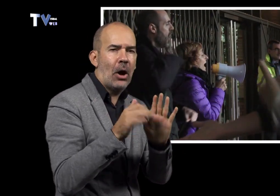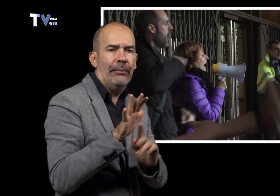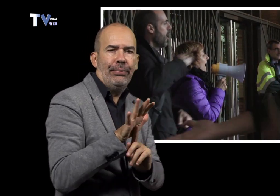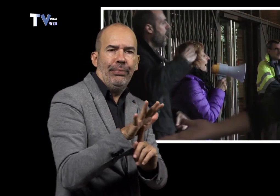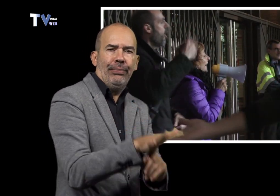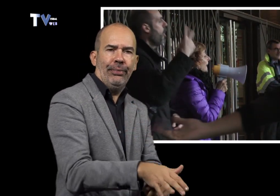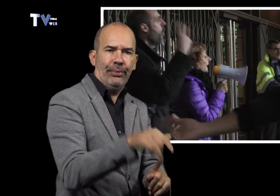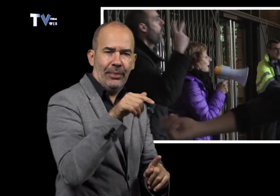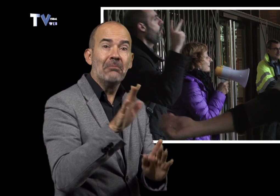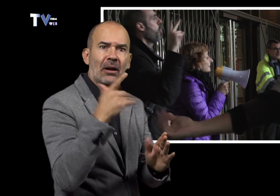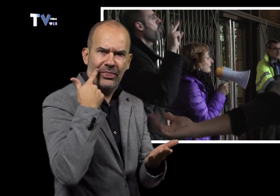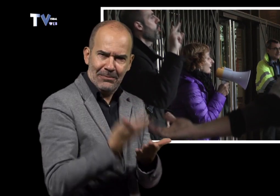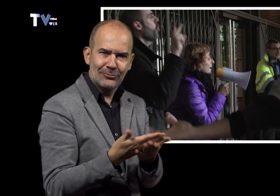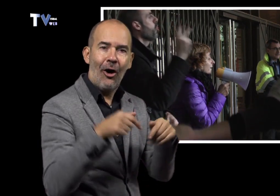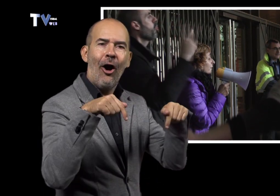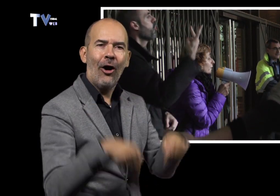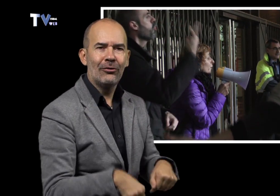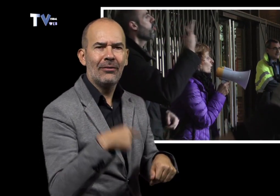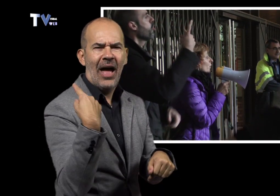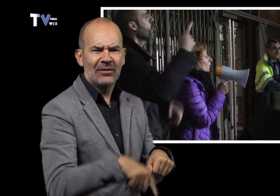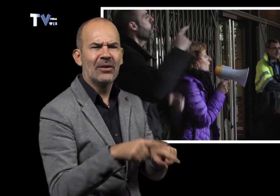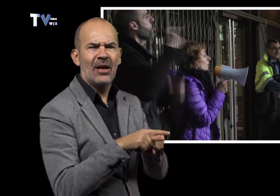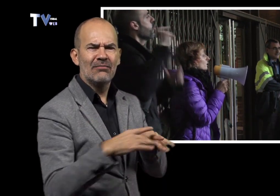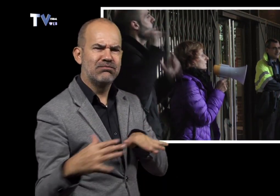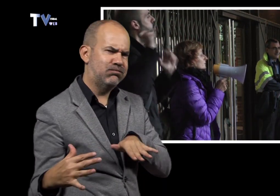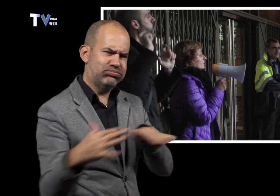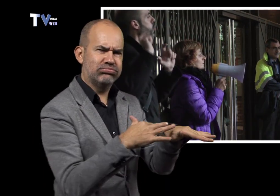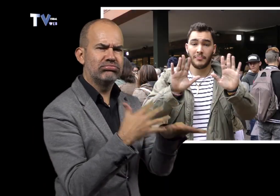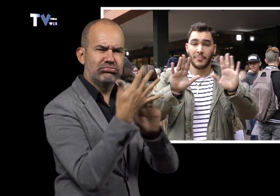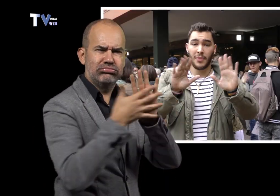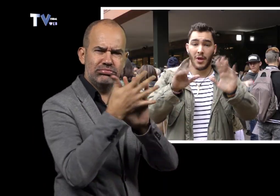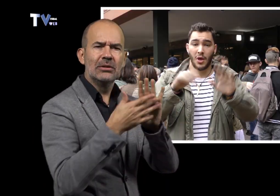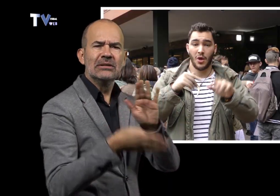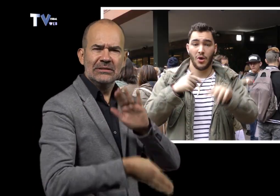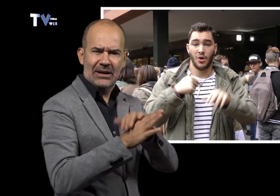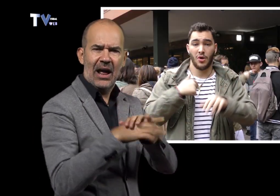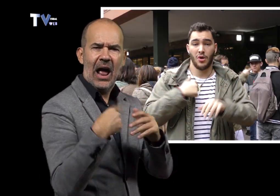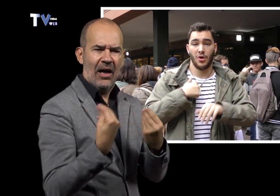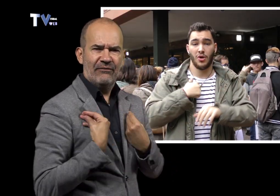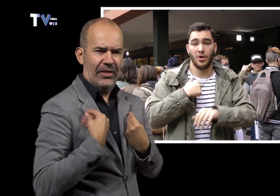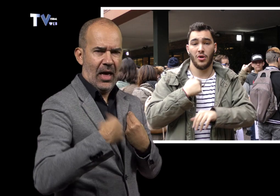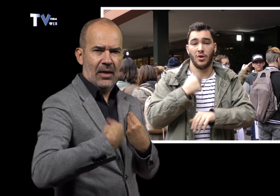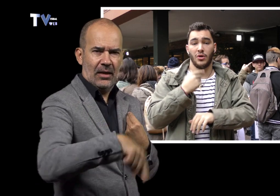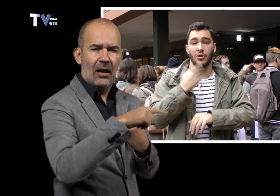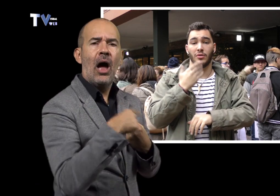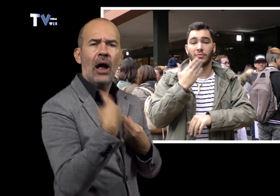més visibilitat i que no es desplaci la llengua de signes. I això es demostra en que ara està més viva que mai. La llengua de